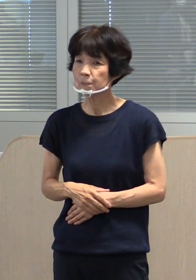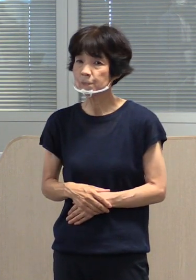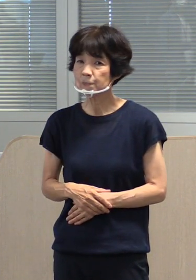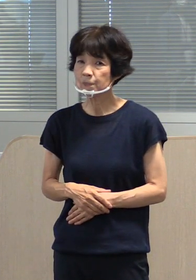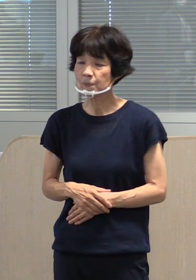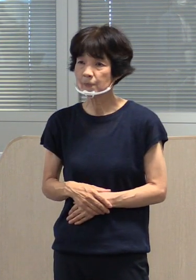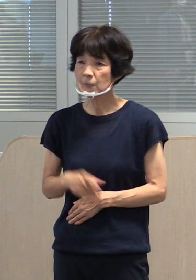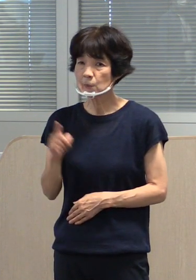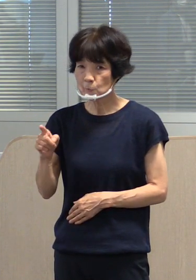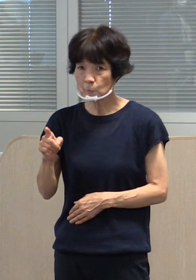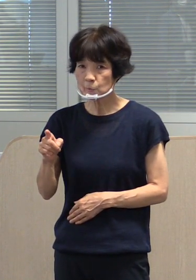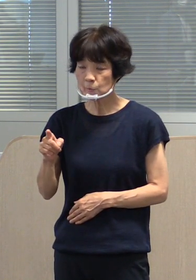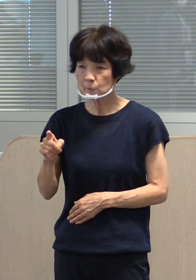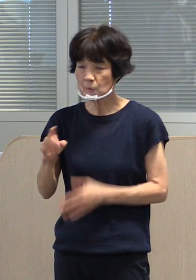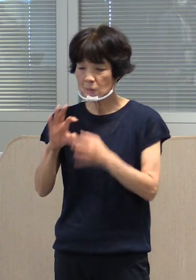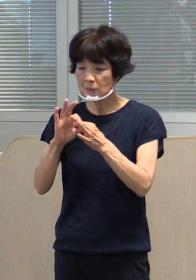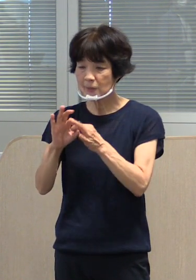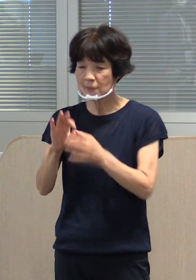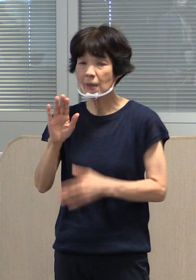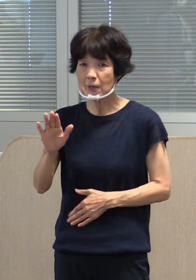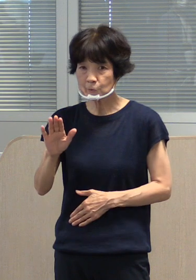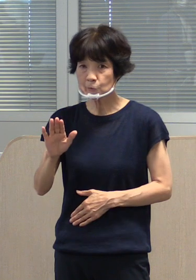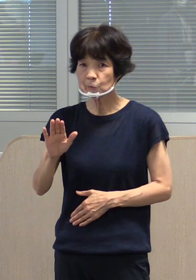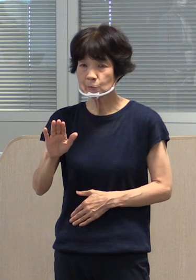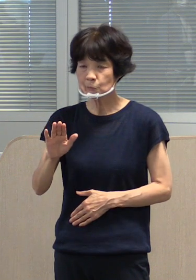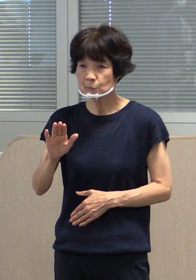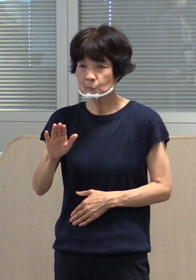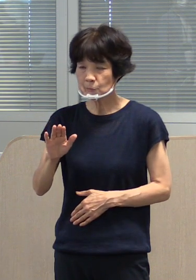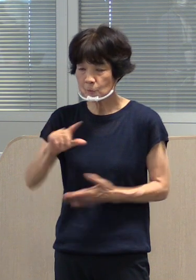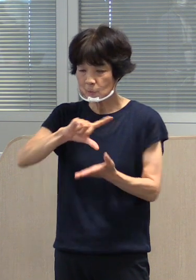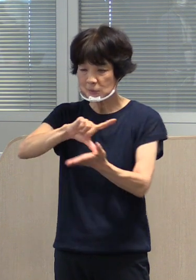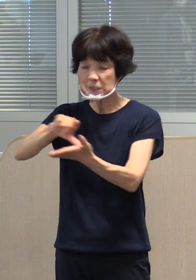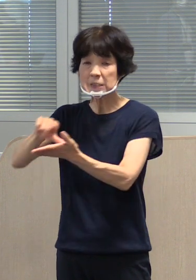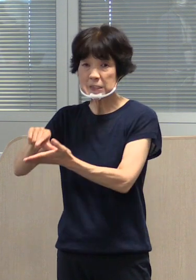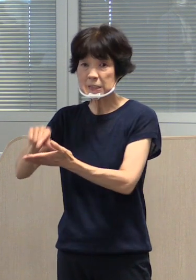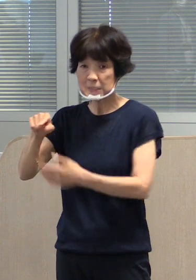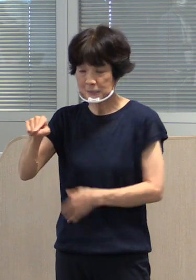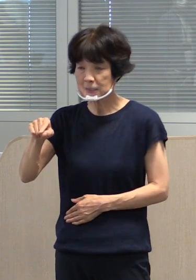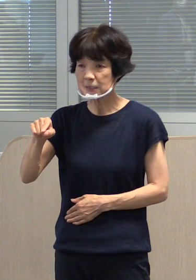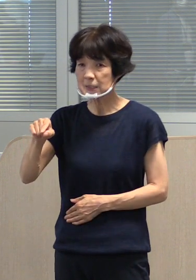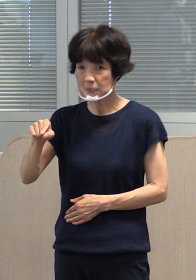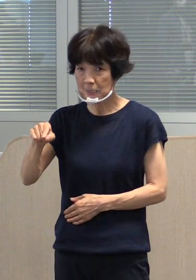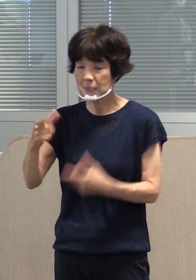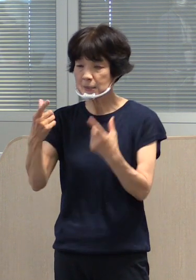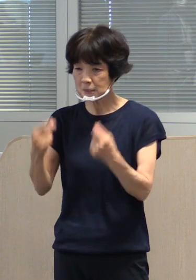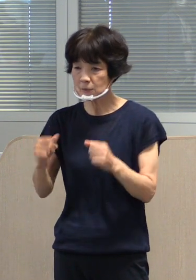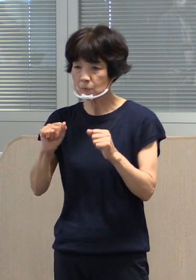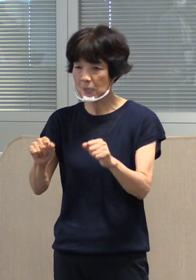そういうふうな都道府県とのコンセンサス、これを やった上で